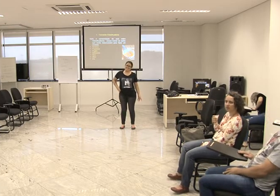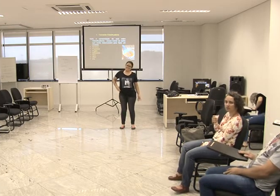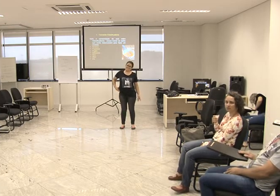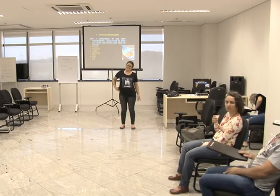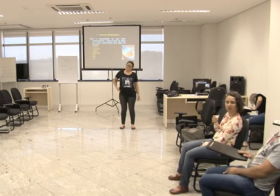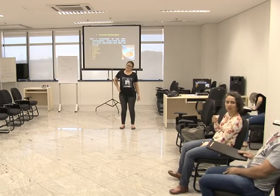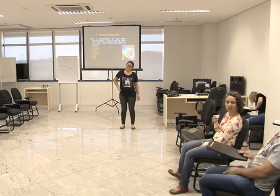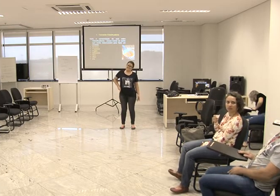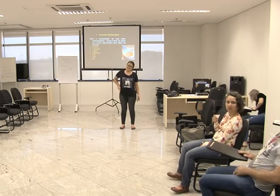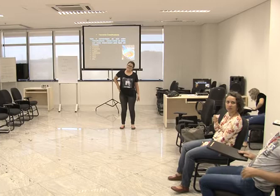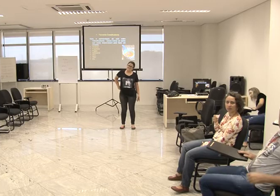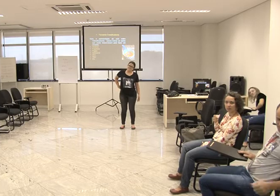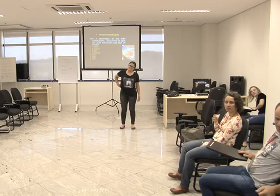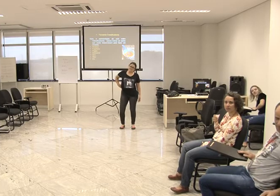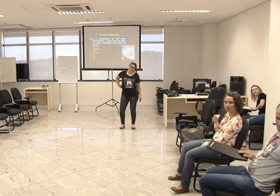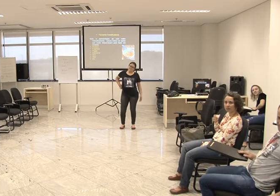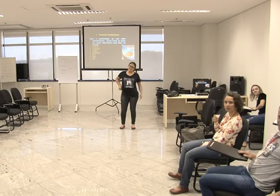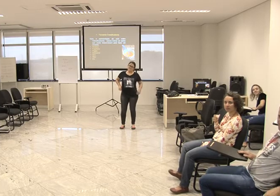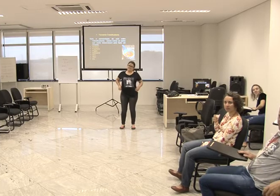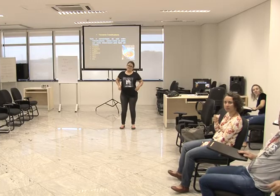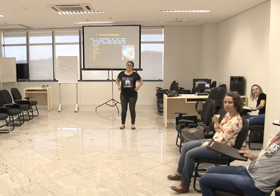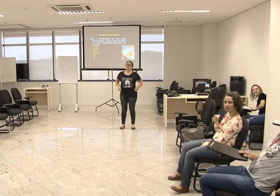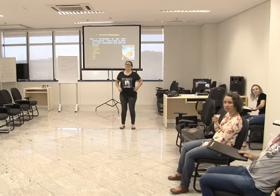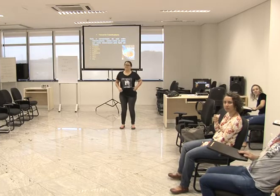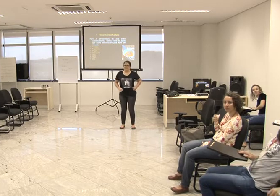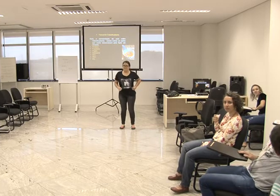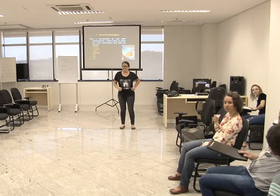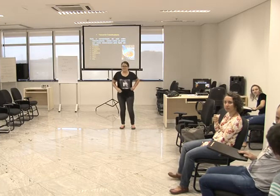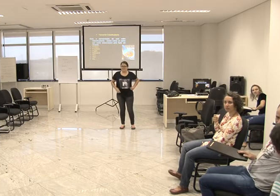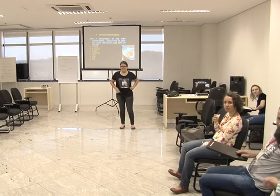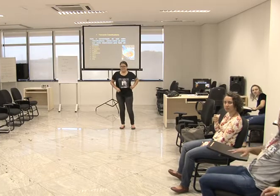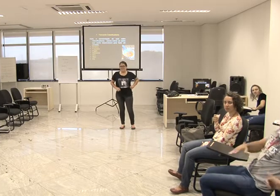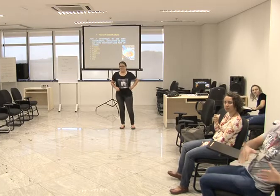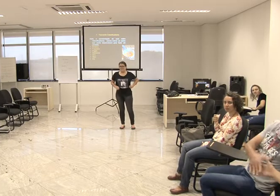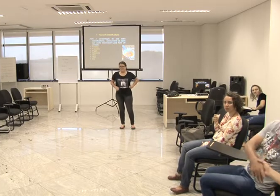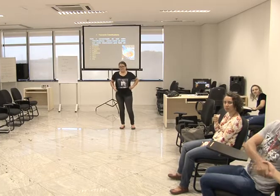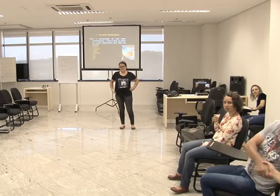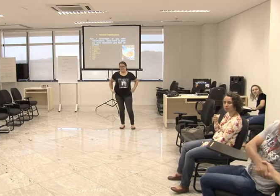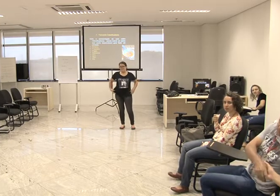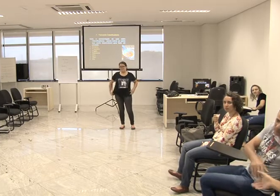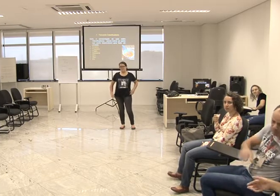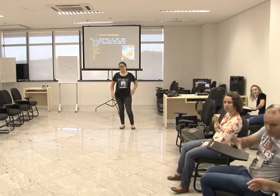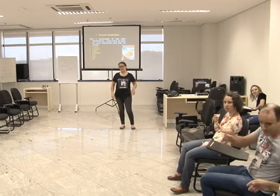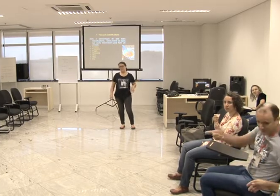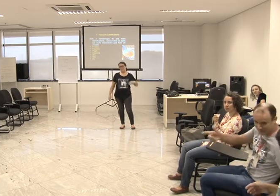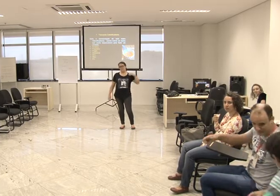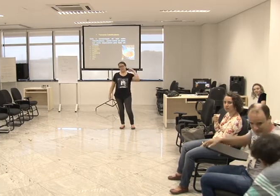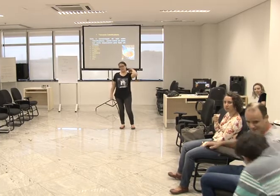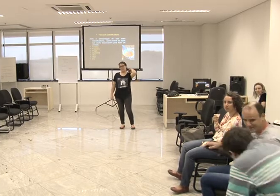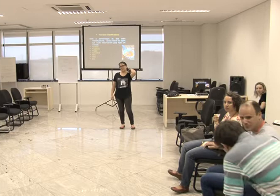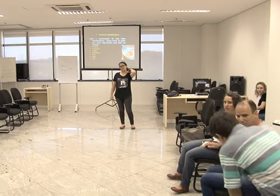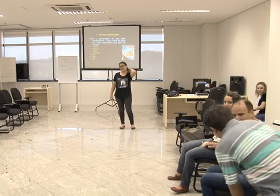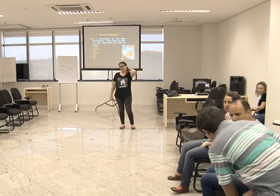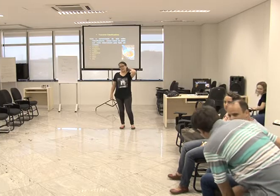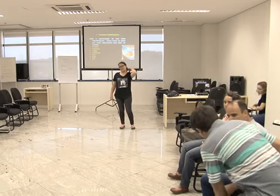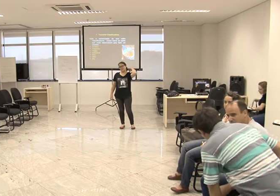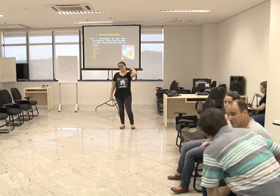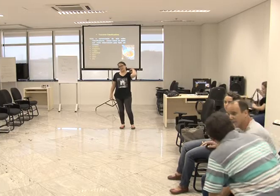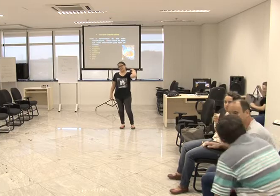casa, quando começa o trânsito, eu cheguei em casa, o trânsito já começou. Agora, claro, no Guará, pra ir pra lá. Graças a